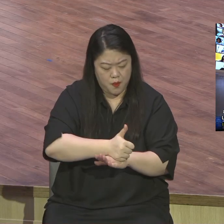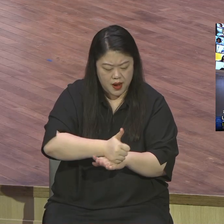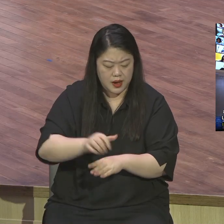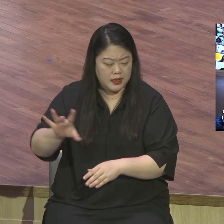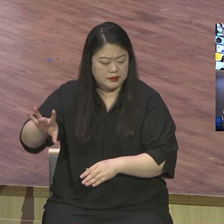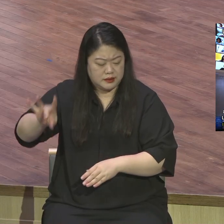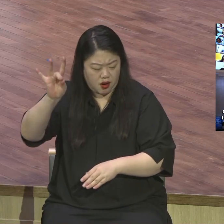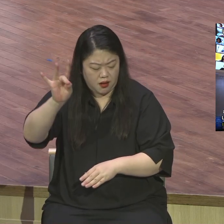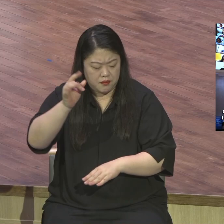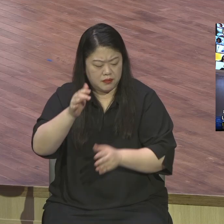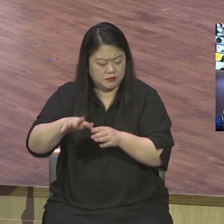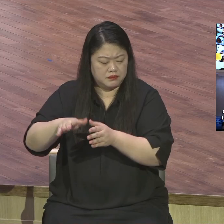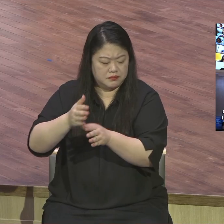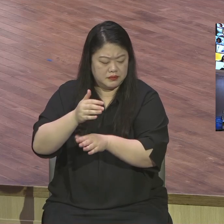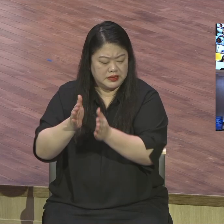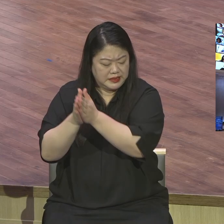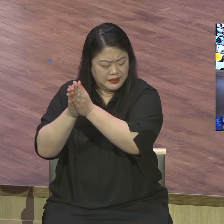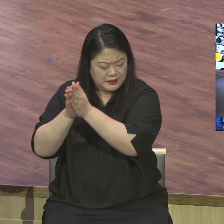마칩니다.